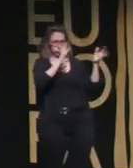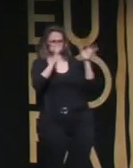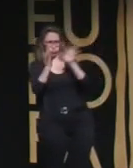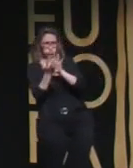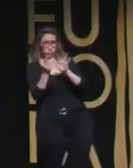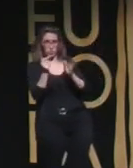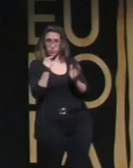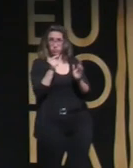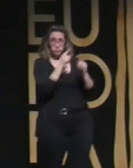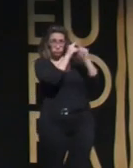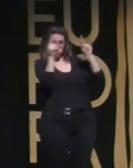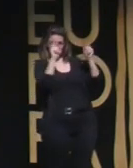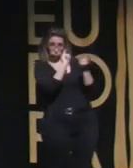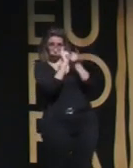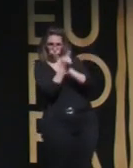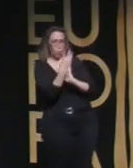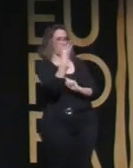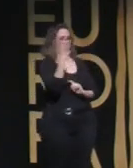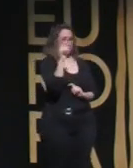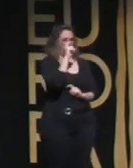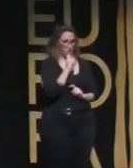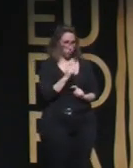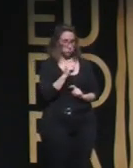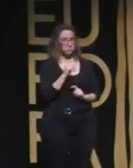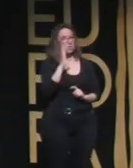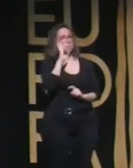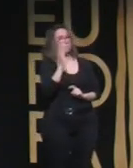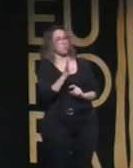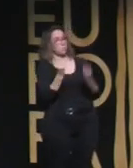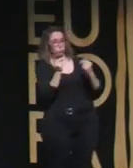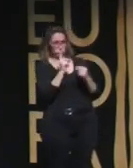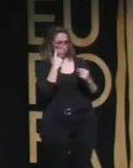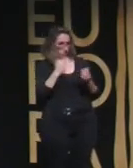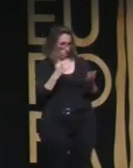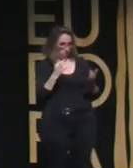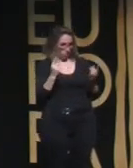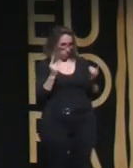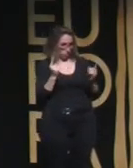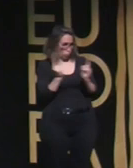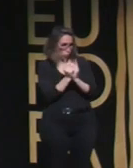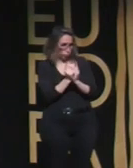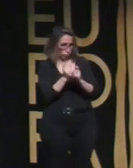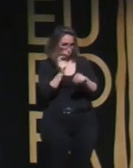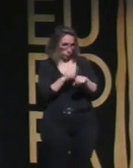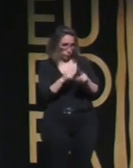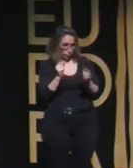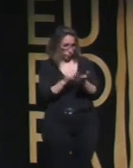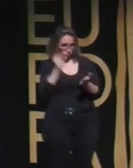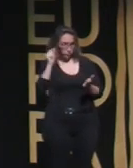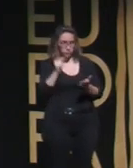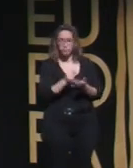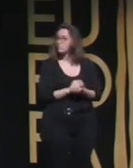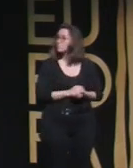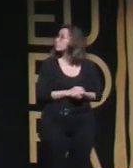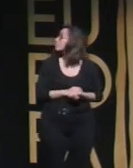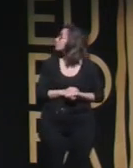40 años. Parece que suena mucho, pero en el fondo es una generación, por así decirlo, ¿vale? Es decir, yo más o menos vengo de esta época ya con las